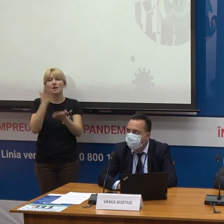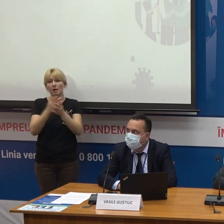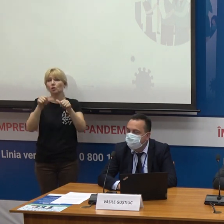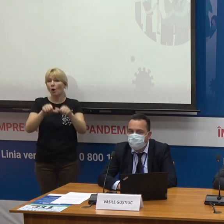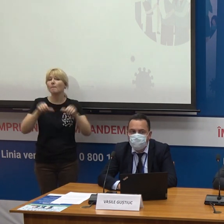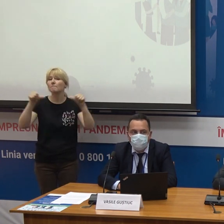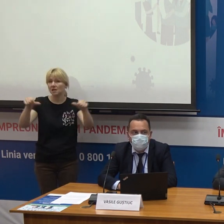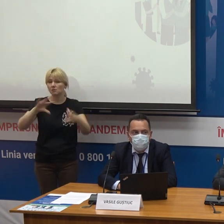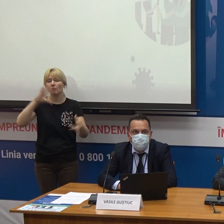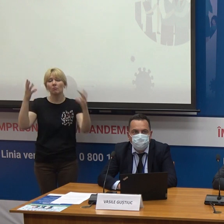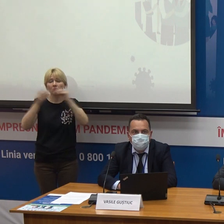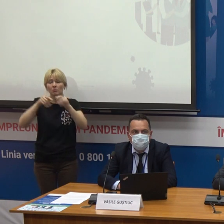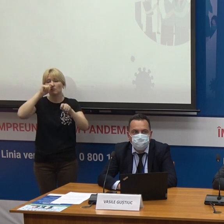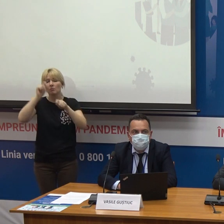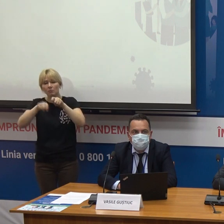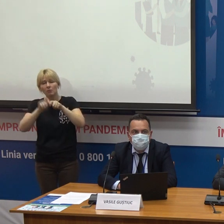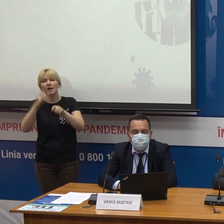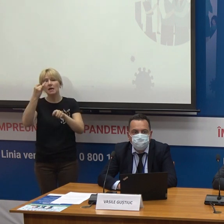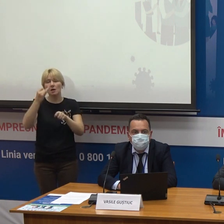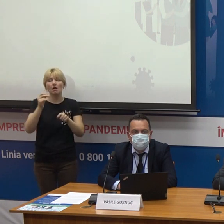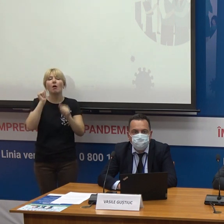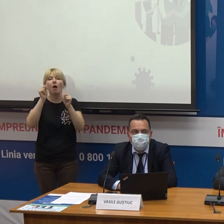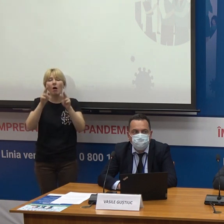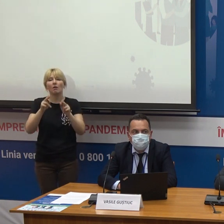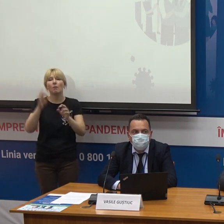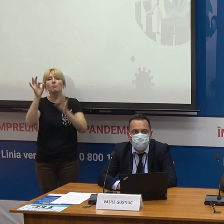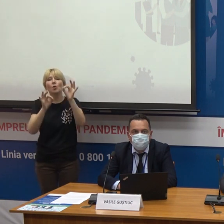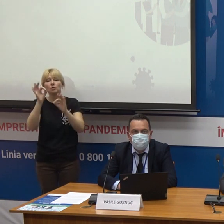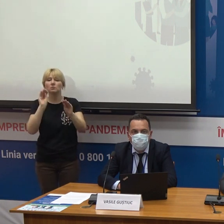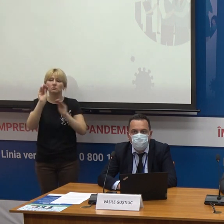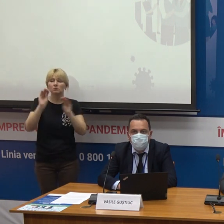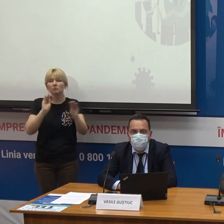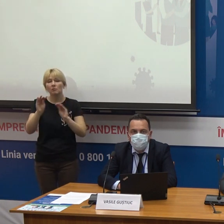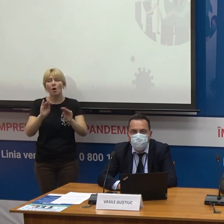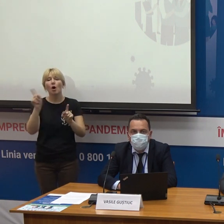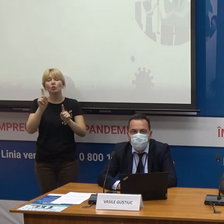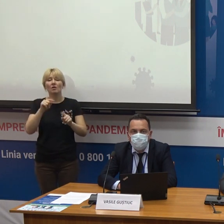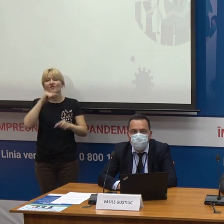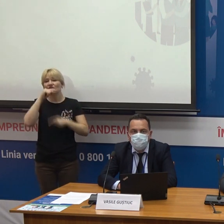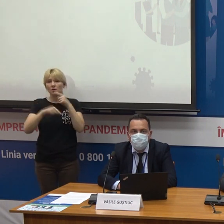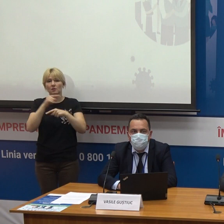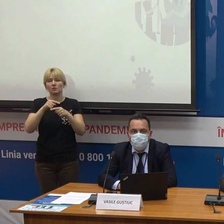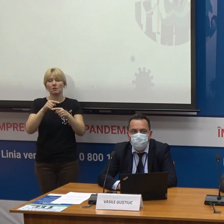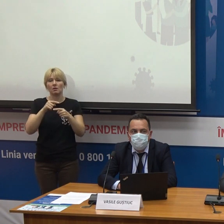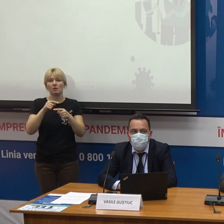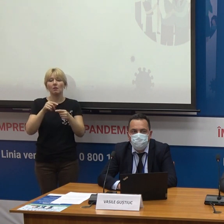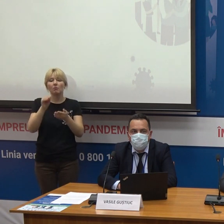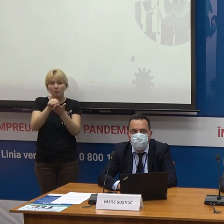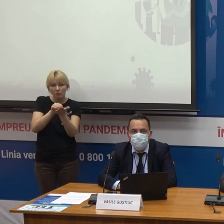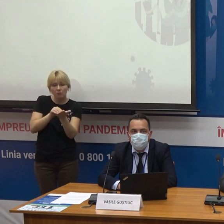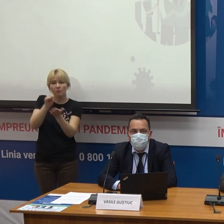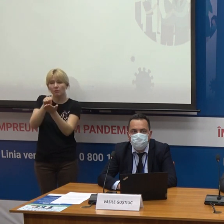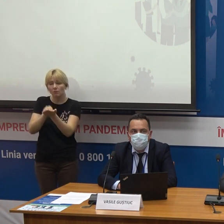de Evaluare și Clasificare a Evenimentelor Adverse Post-Imunizare, care se întrunește cu regularitate pentru a clasifica